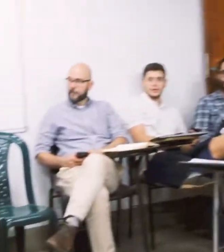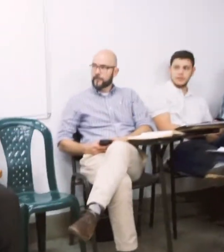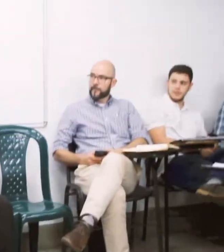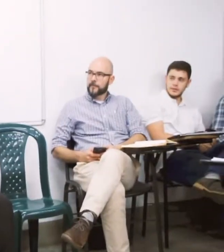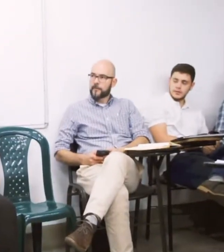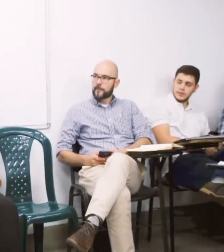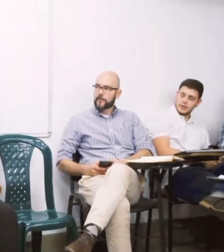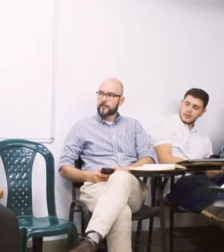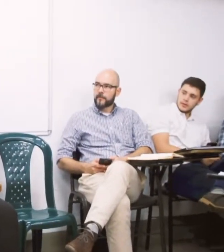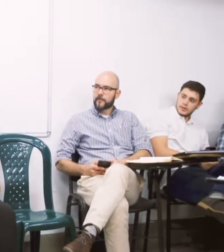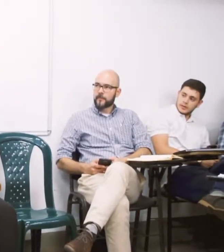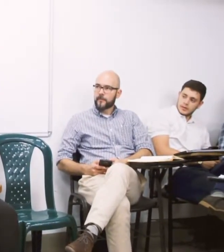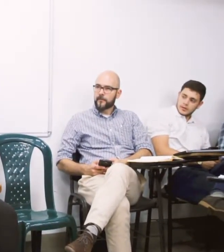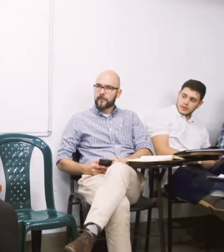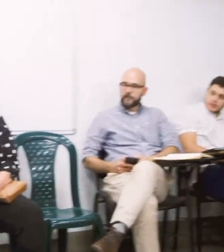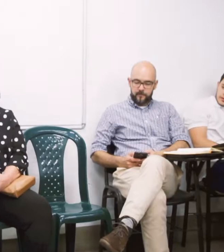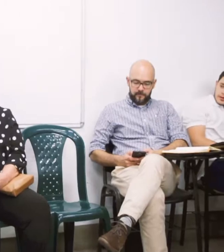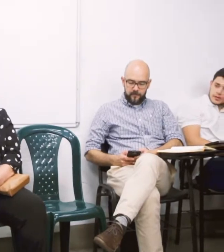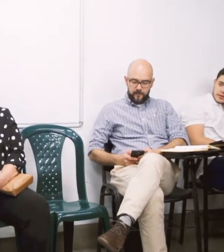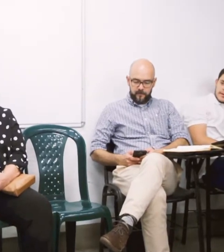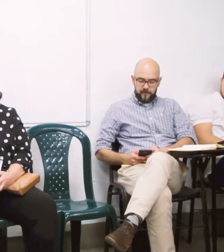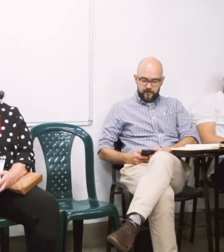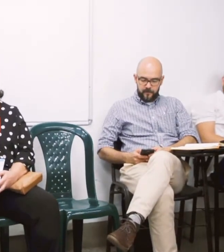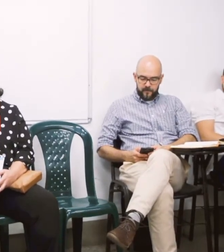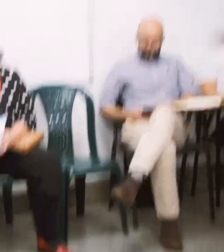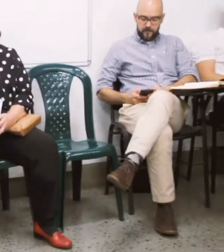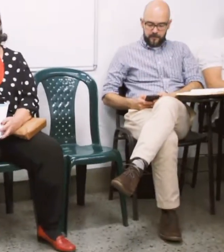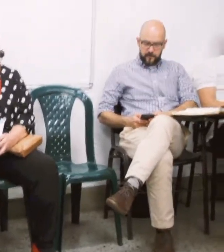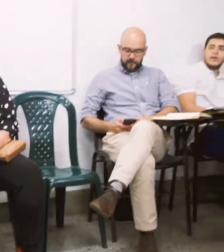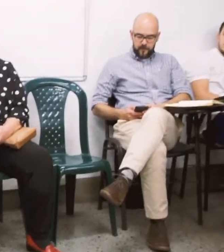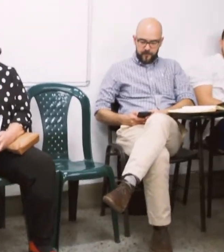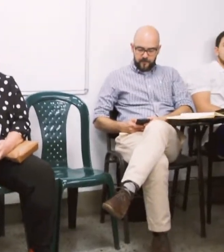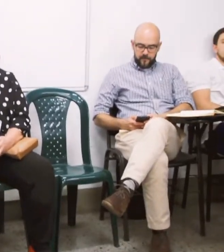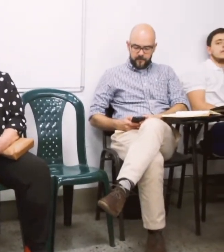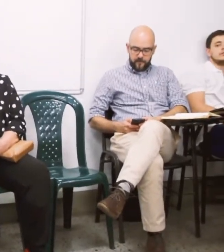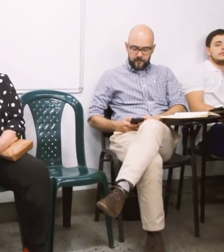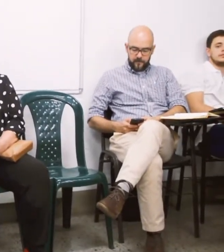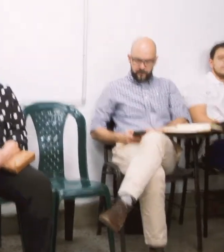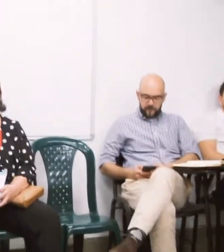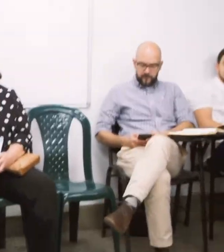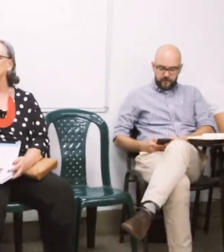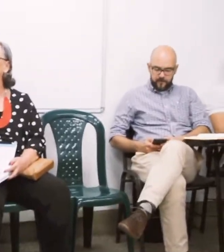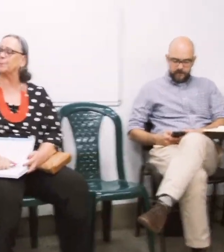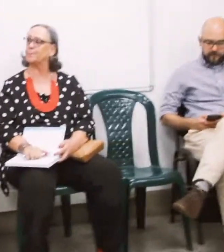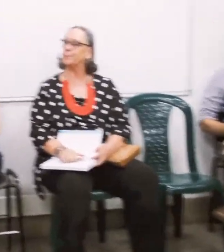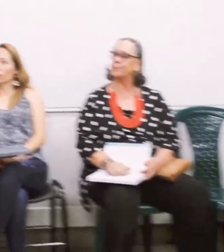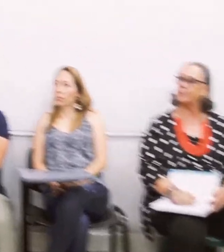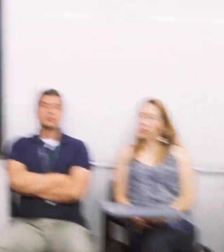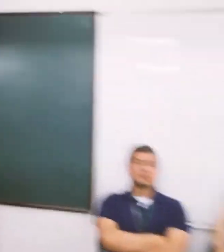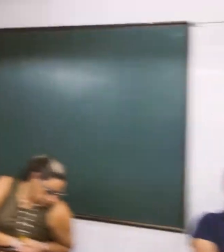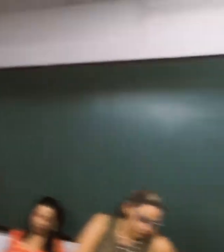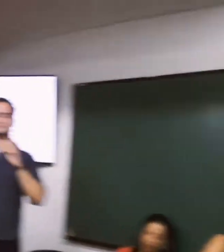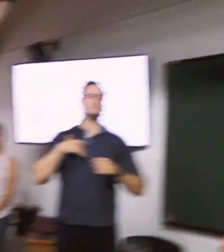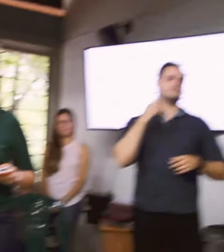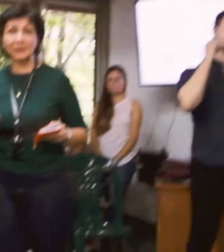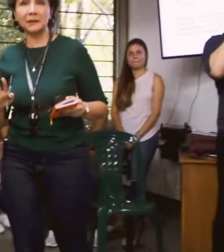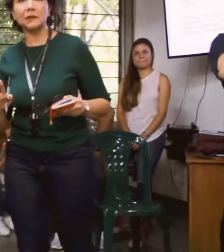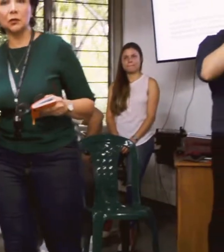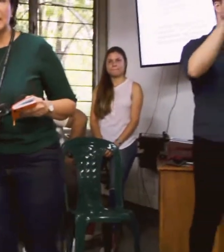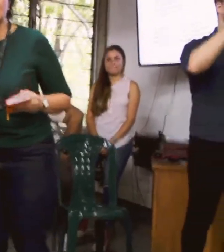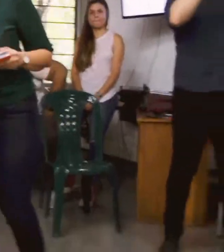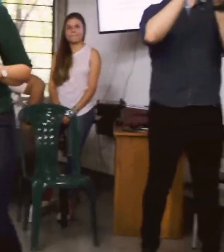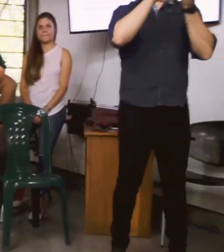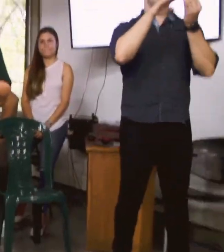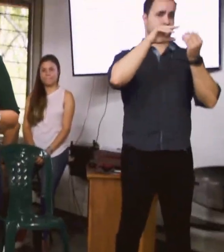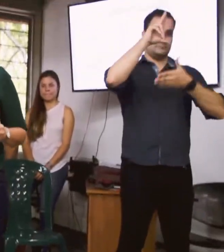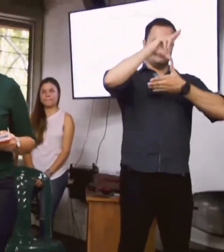No, ya, recogiste los conceptos que habíamos, los términos que habíamos asociado. Recuerden que la decisión de hablar de equidad no es compartida en